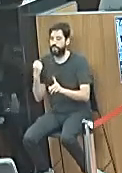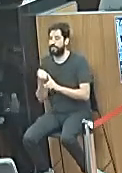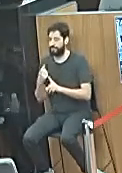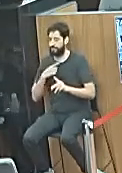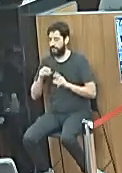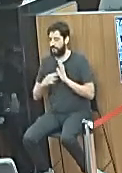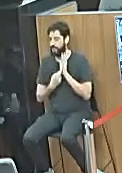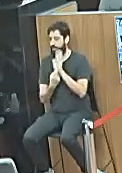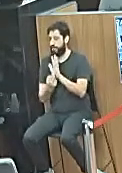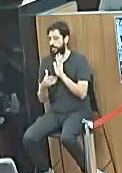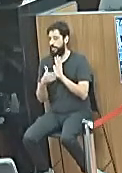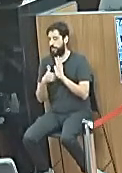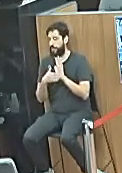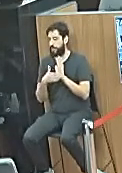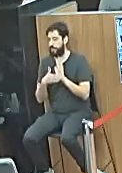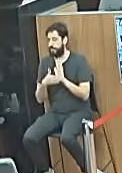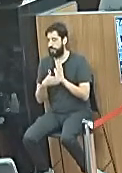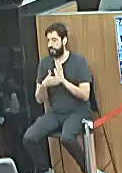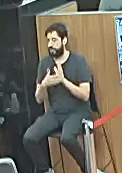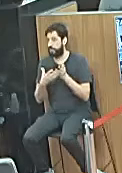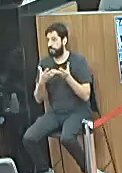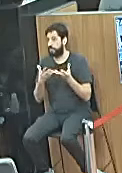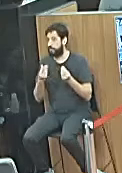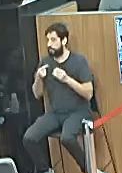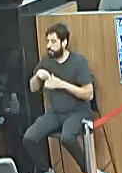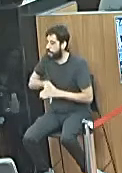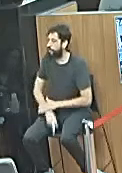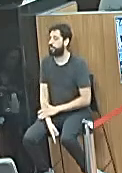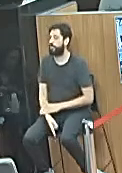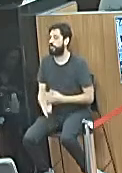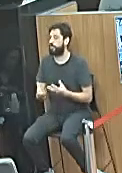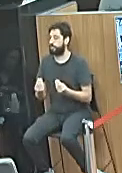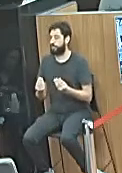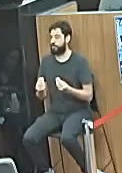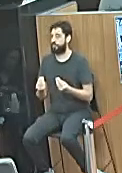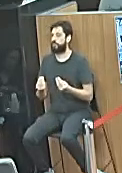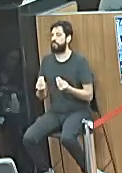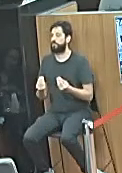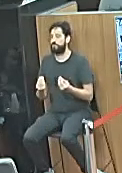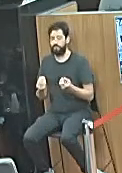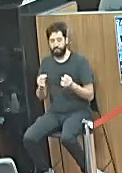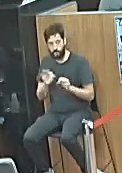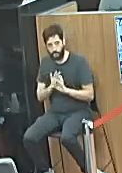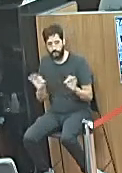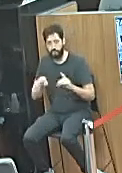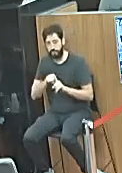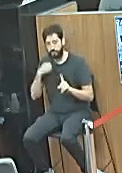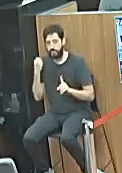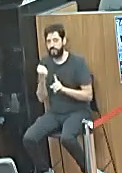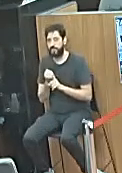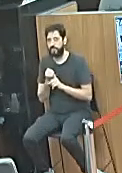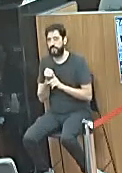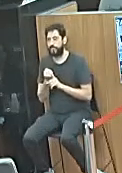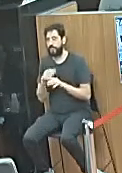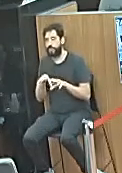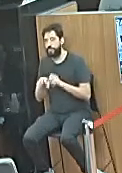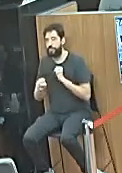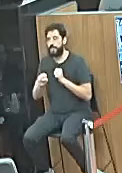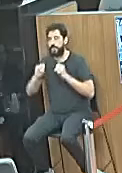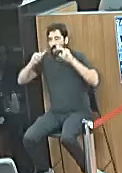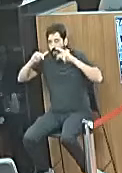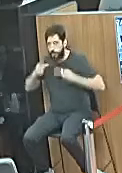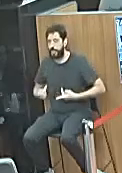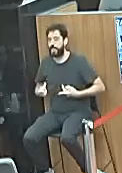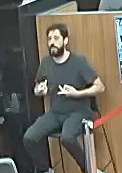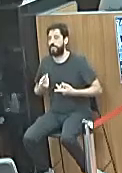com propostas muito profundas muitas truth nantes da sociedade e da formação humana da